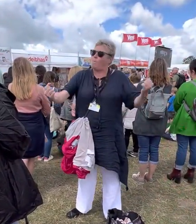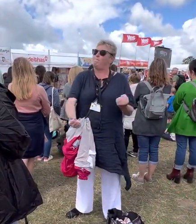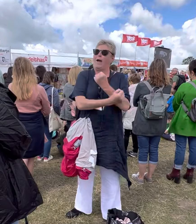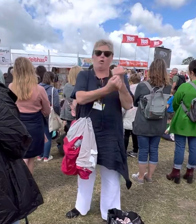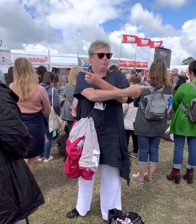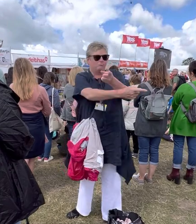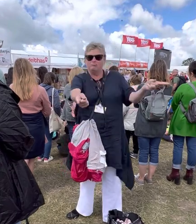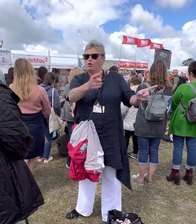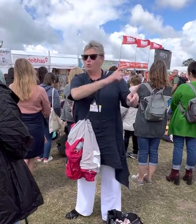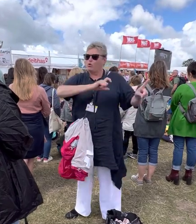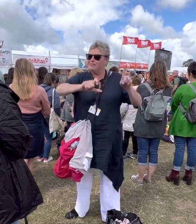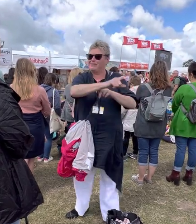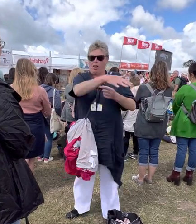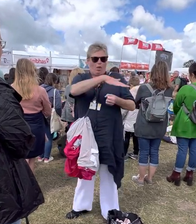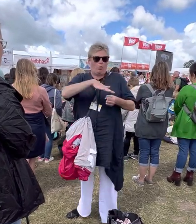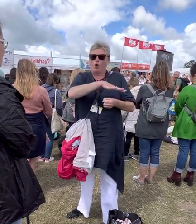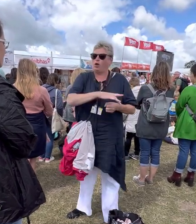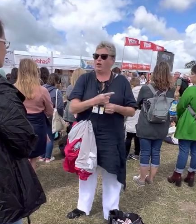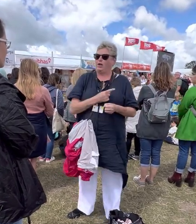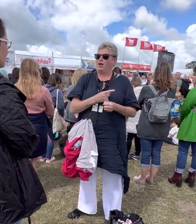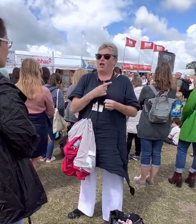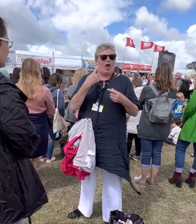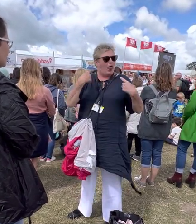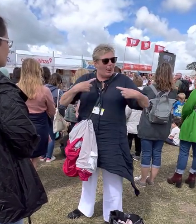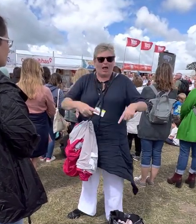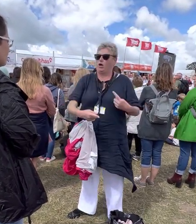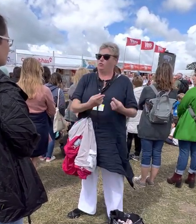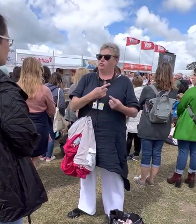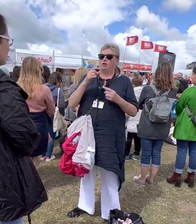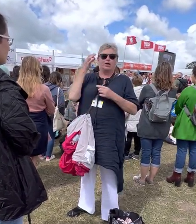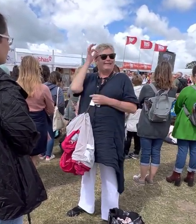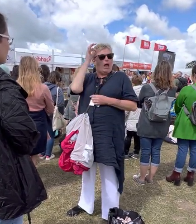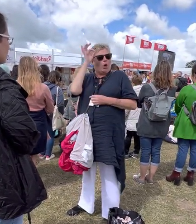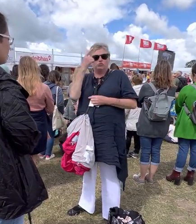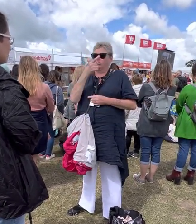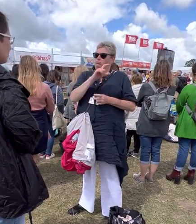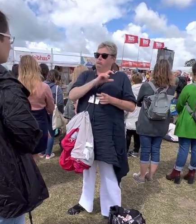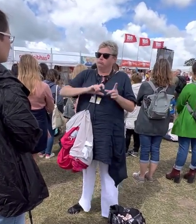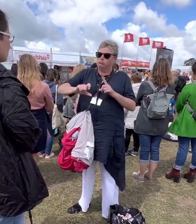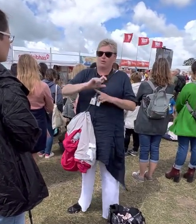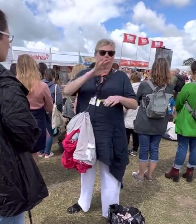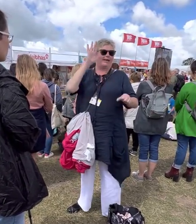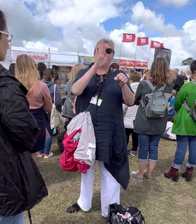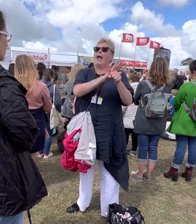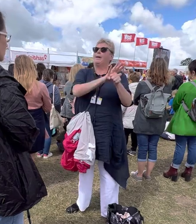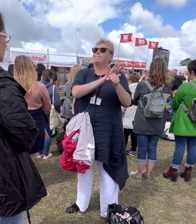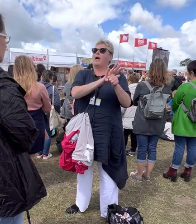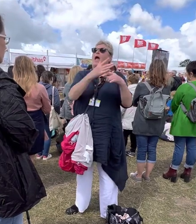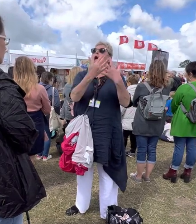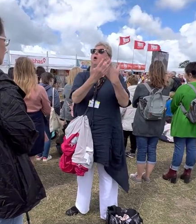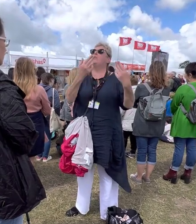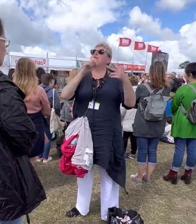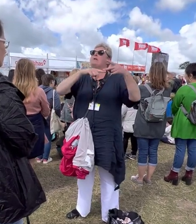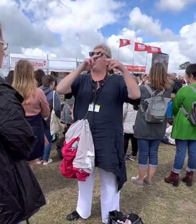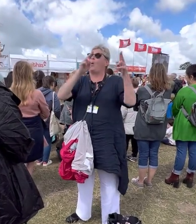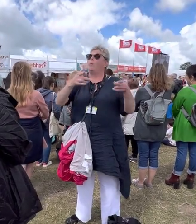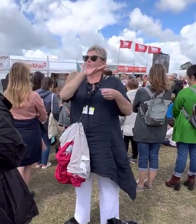y gymuned leol ac yn golluogi cynghorau cymuned i osod cap ar y nifer o ail dau mewn ardal